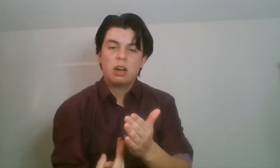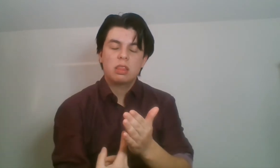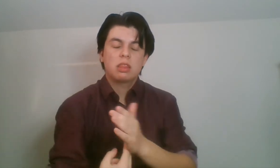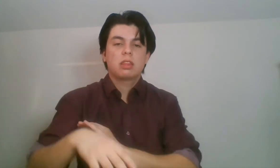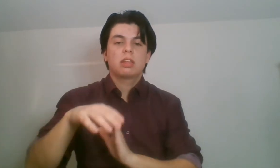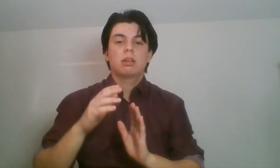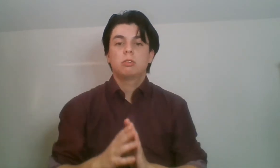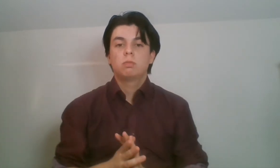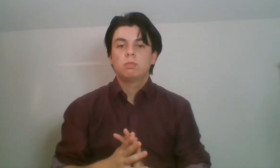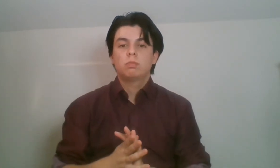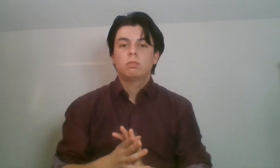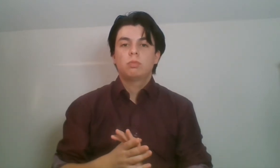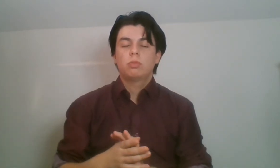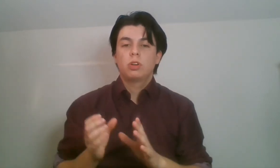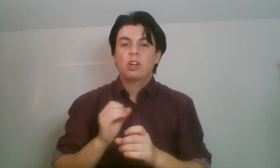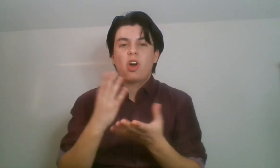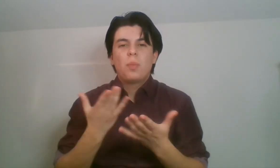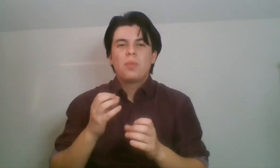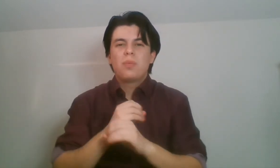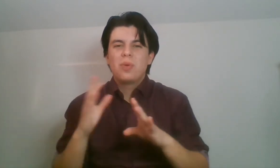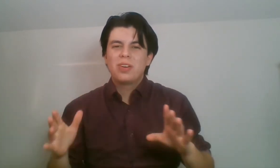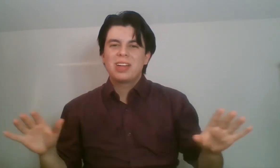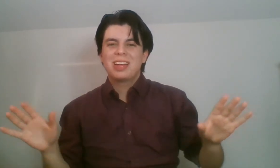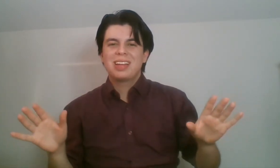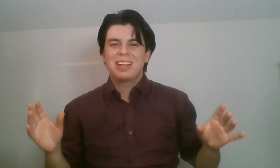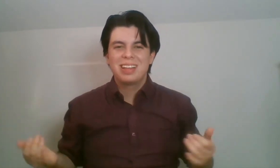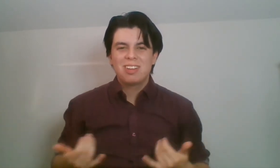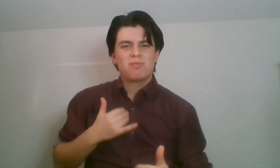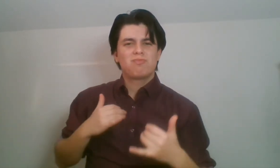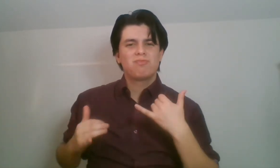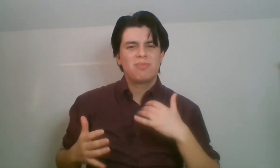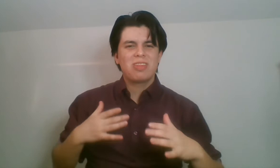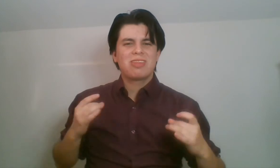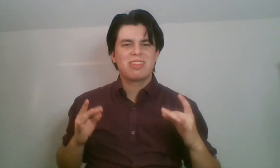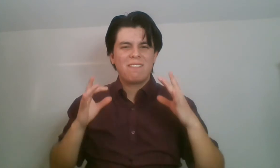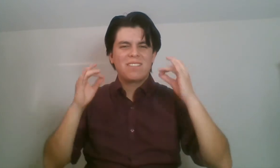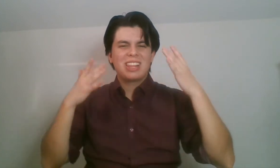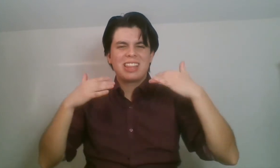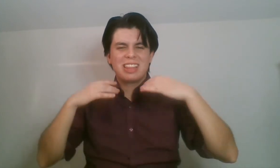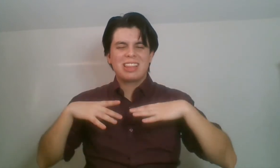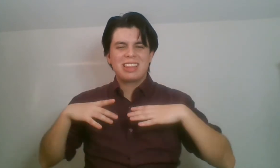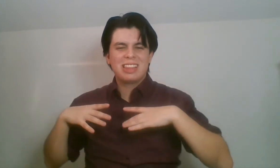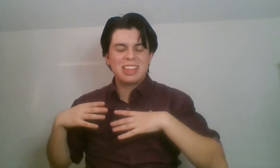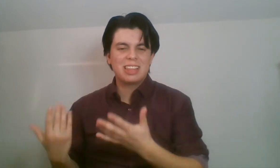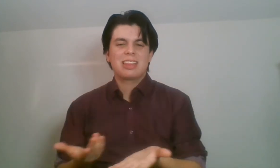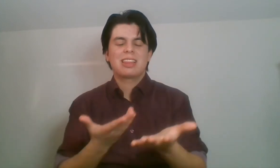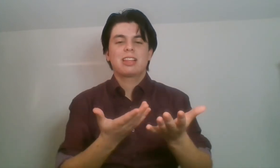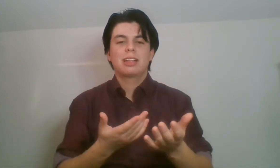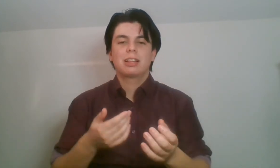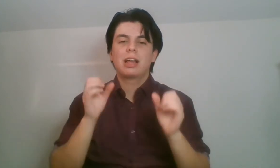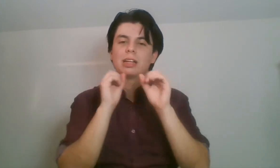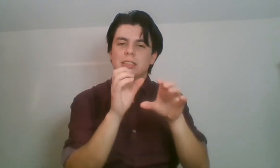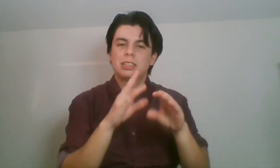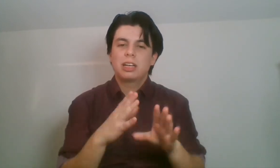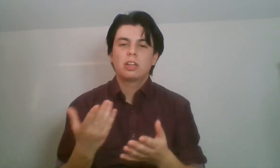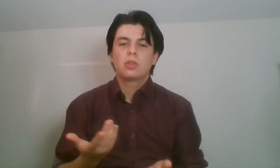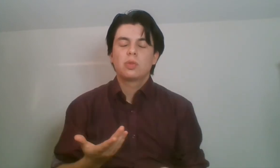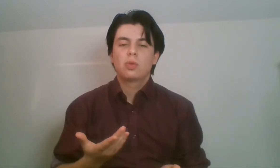pasadita como que le enseña, o sea, le está enseñando historia, le está enseñando arte, está haciendo de manera